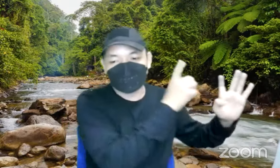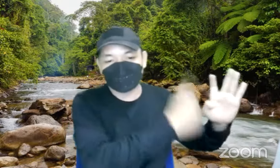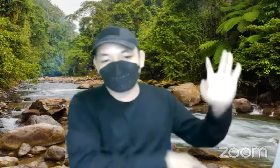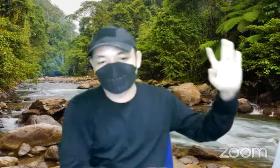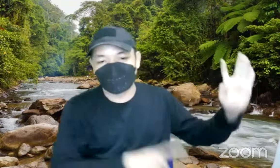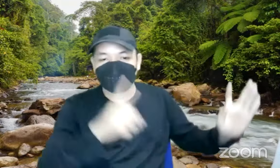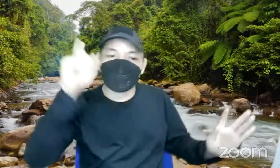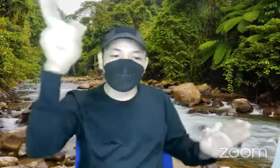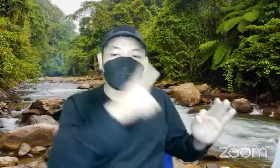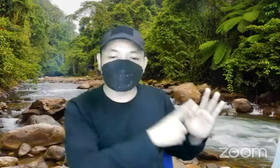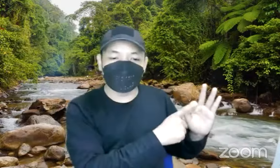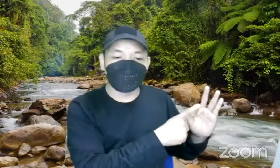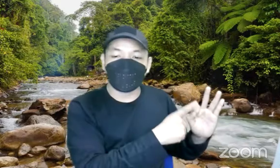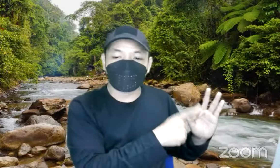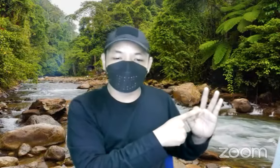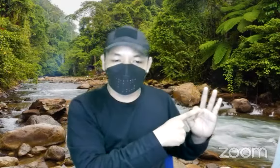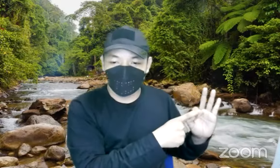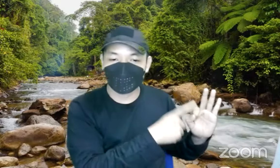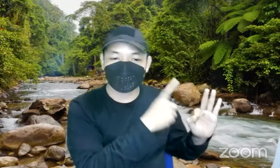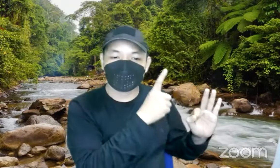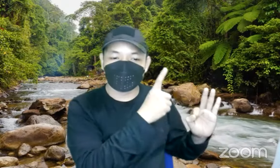တို့ပါဆိုရင်ဥပမာစင်ကာပူလို့ပါလို့ဆိုရင်နော်တွားပြီ